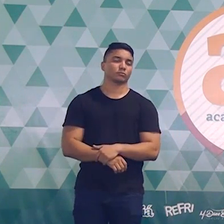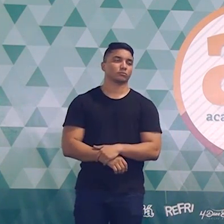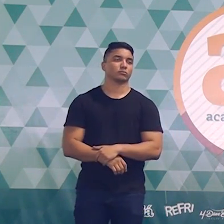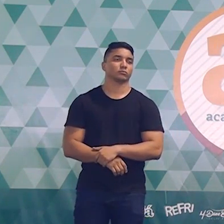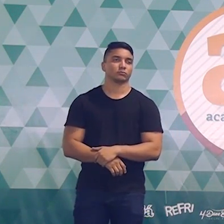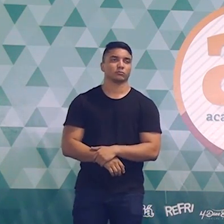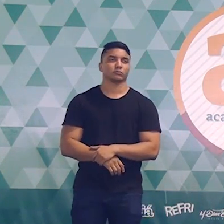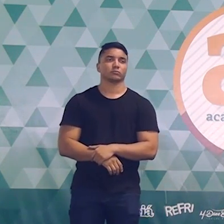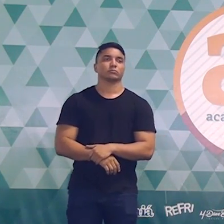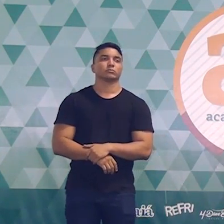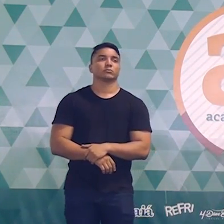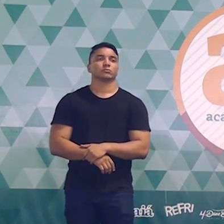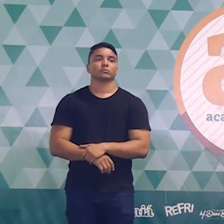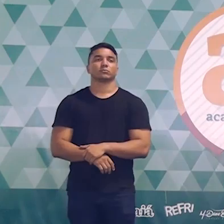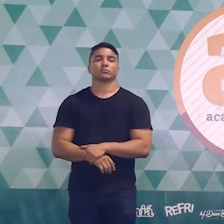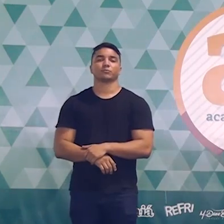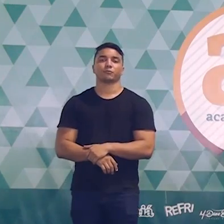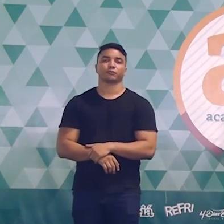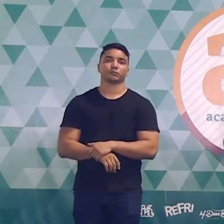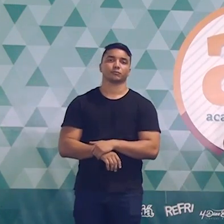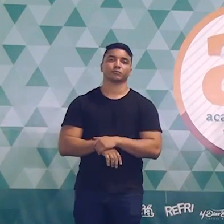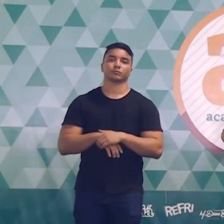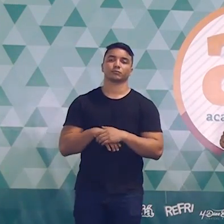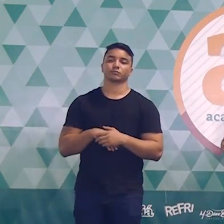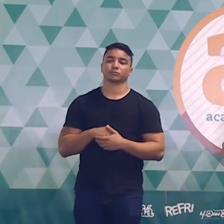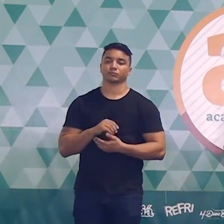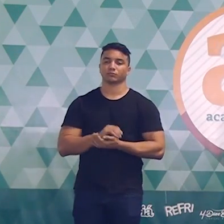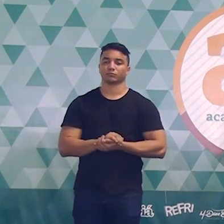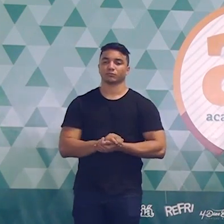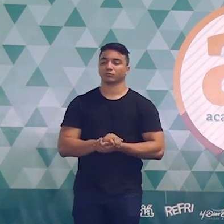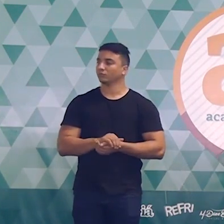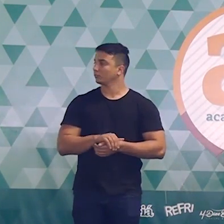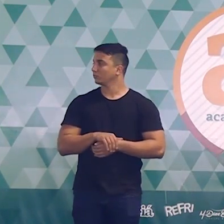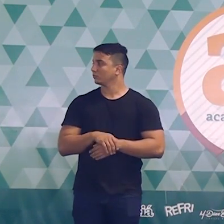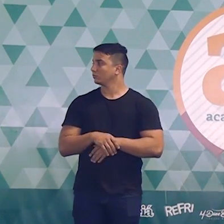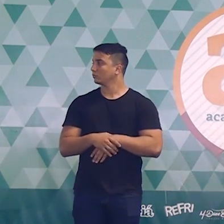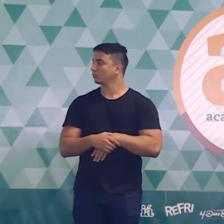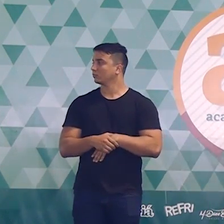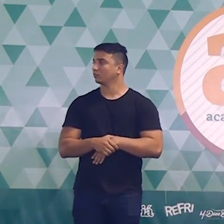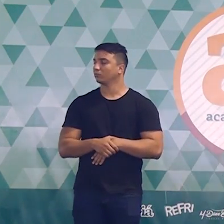Pronto. Gente, estou no horário aí? Ou...